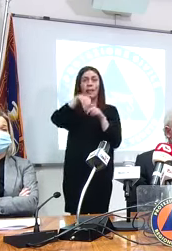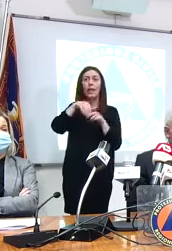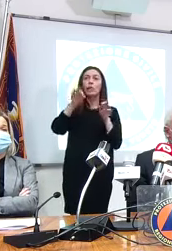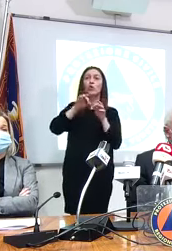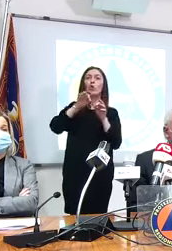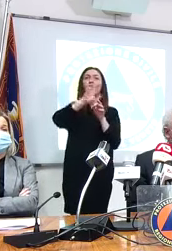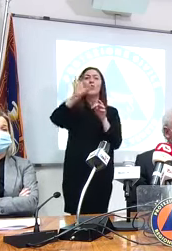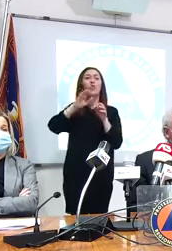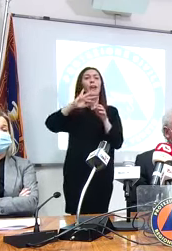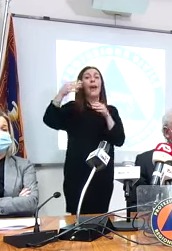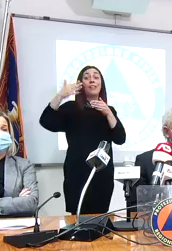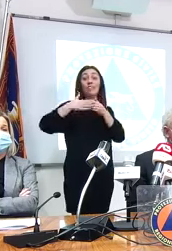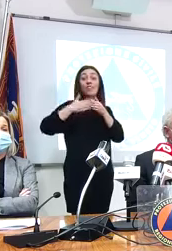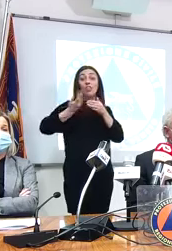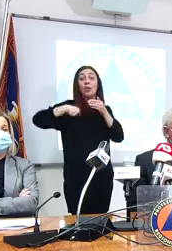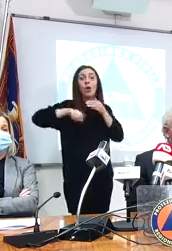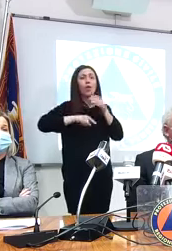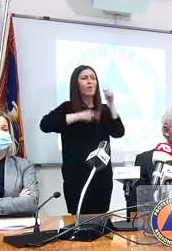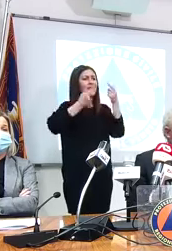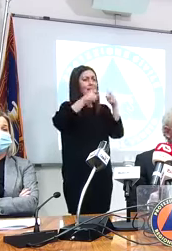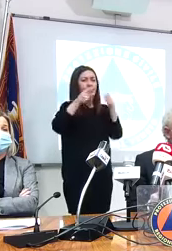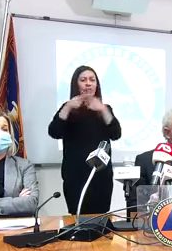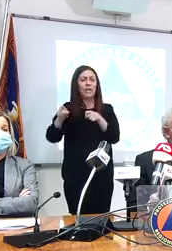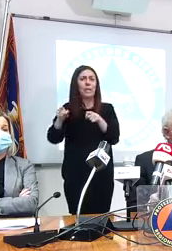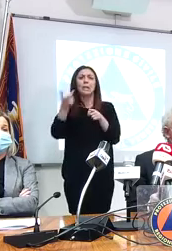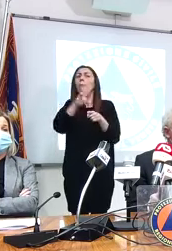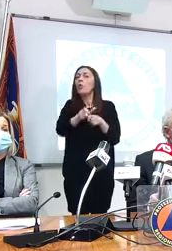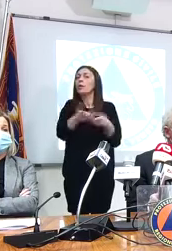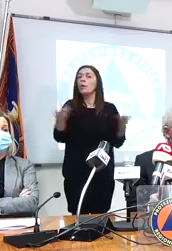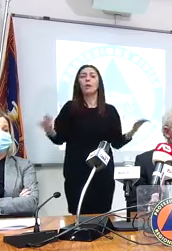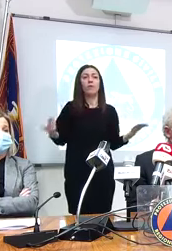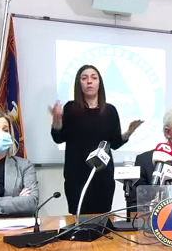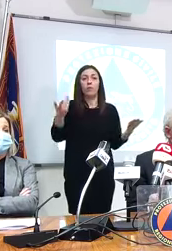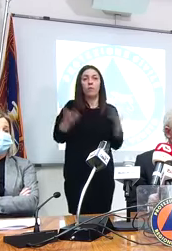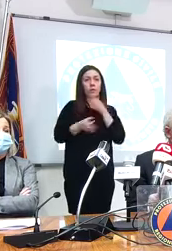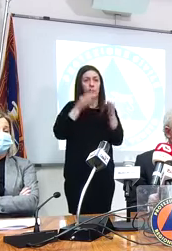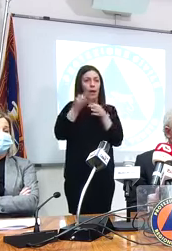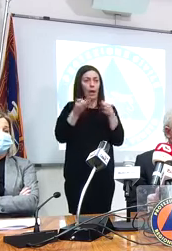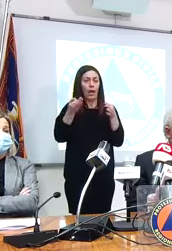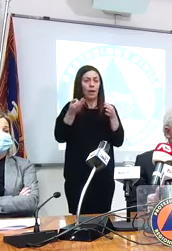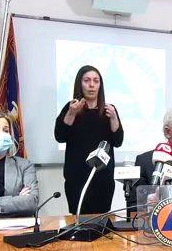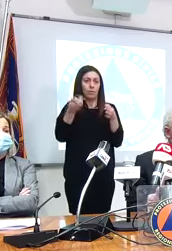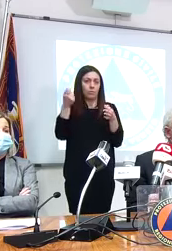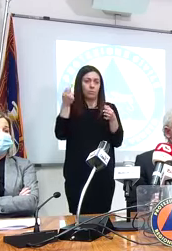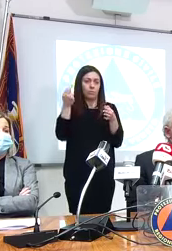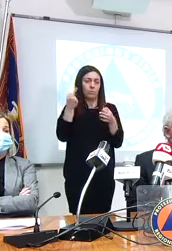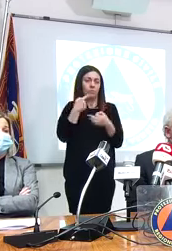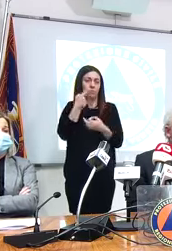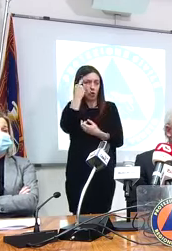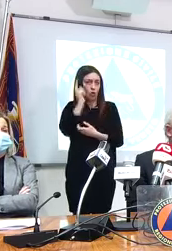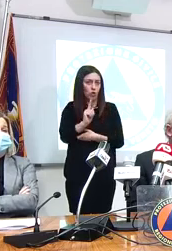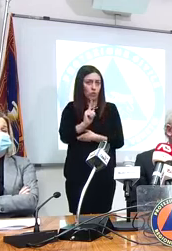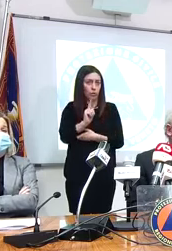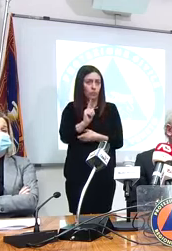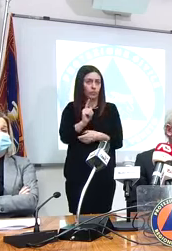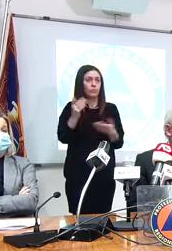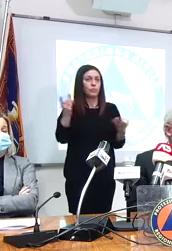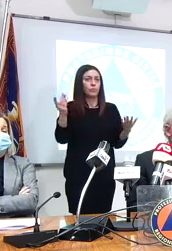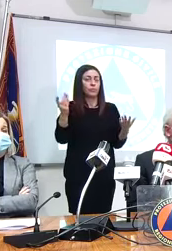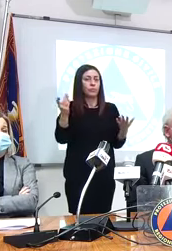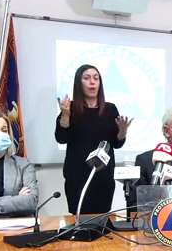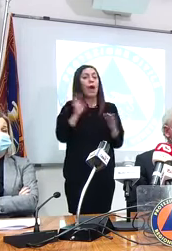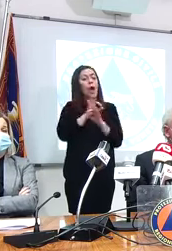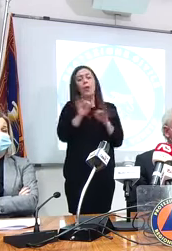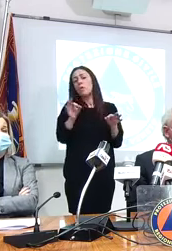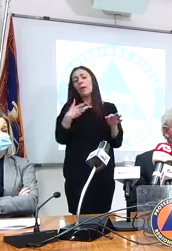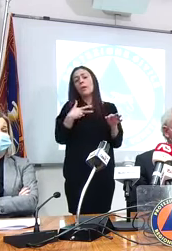no? Differenze che non sono spiegabili, che magari hanno fatto anche una chiusura che noi non abbiamo fatto. E quindi ci sono delle cose che